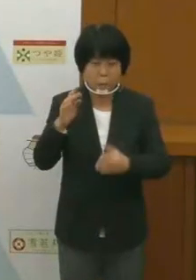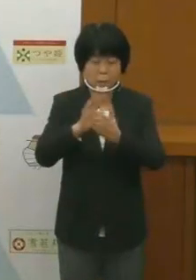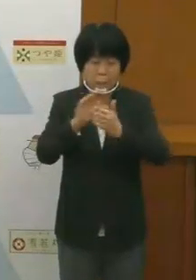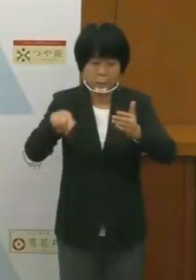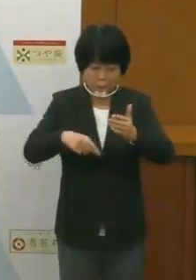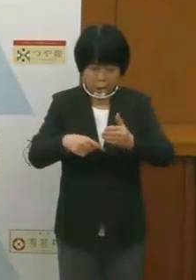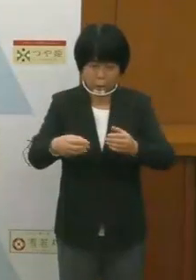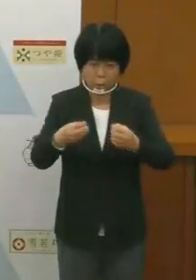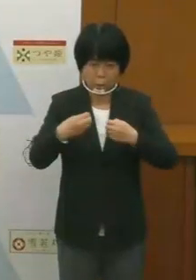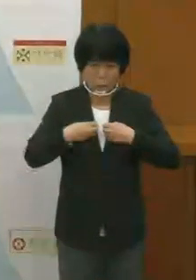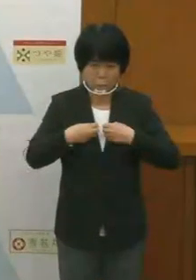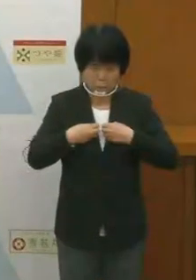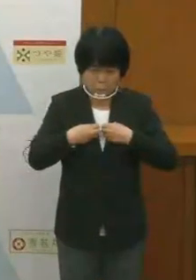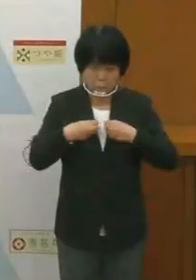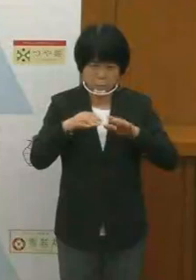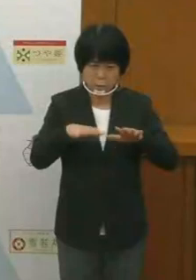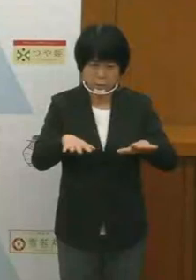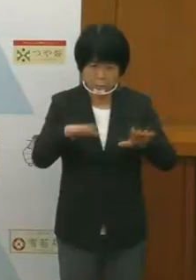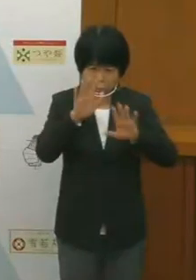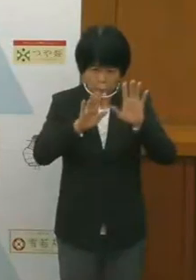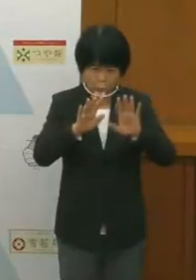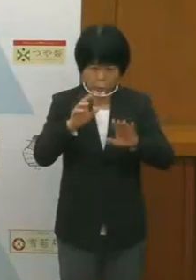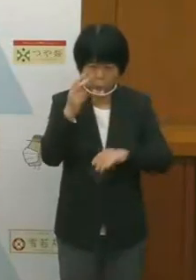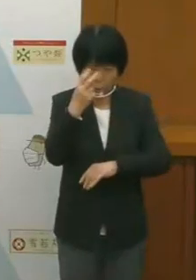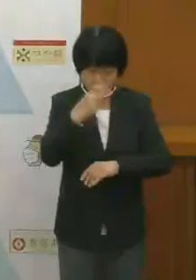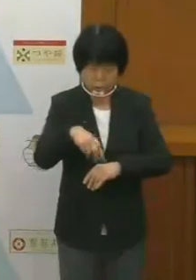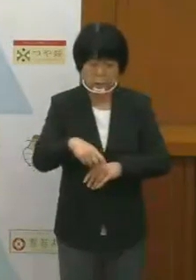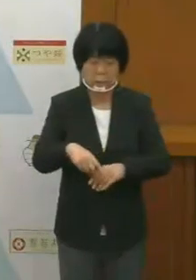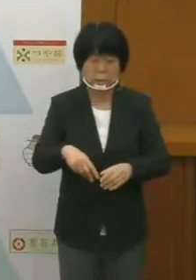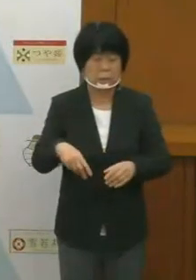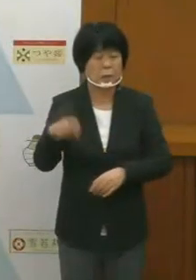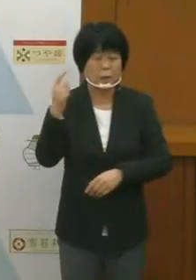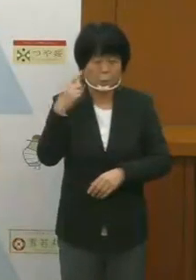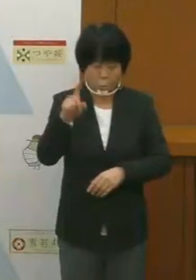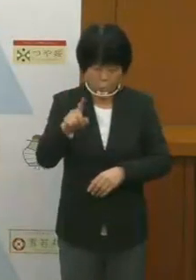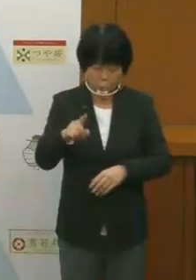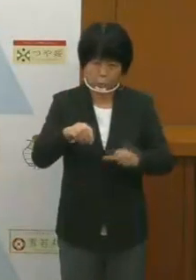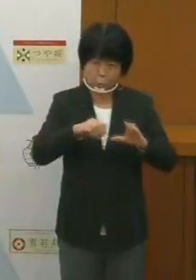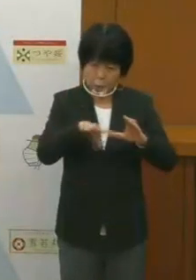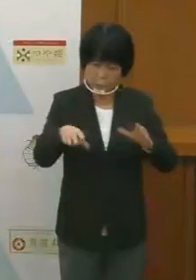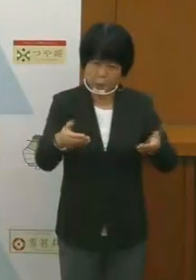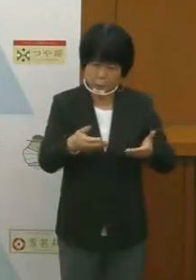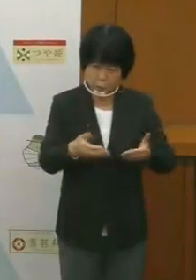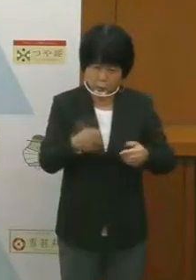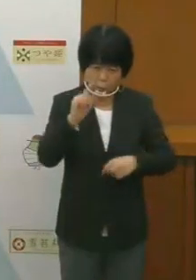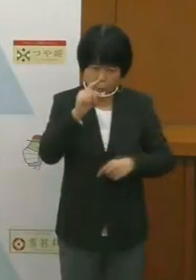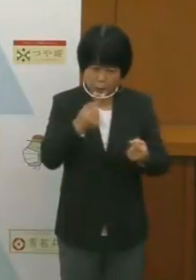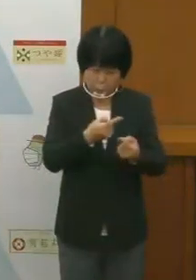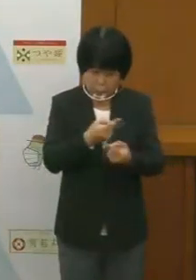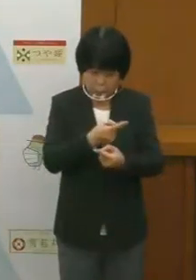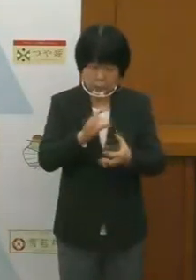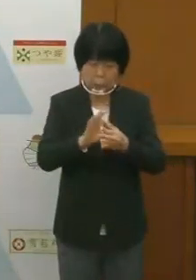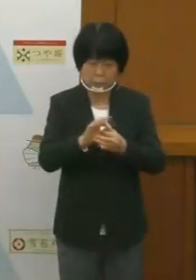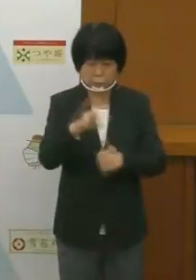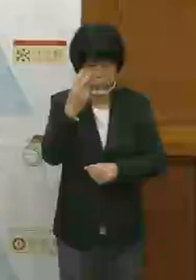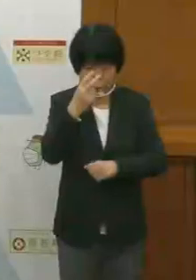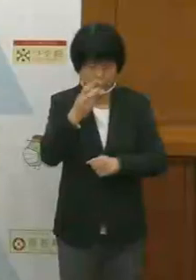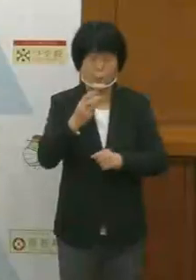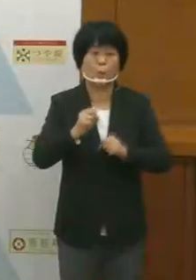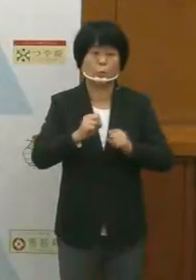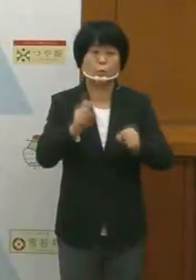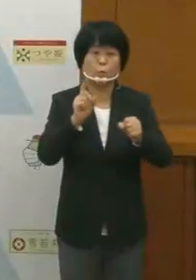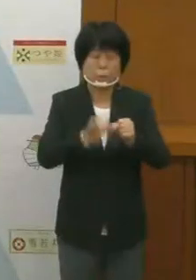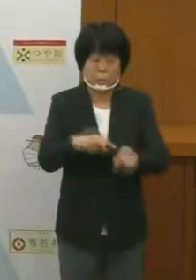内の感染状況等を確認し、 GoTo キャンペーン事業の運用見直しに関する検討を行うため